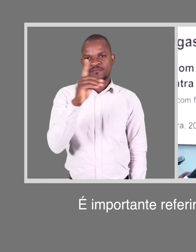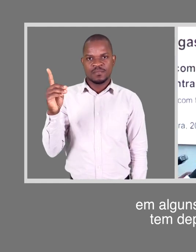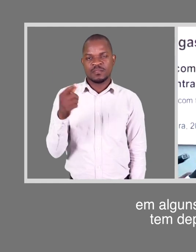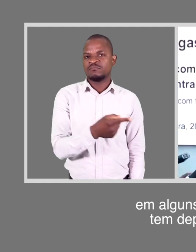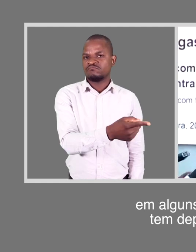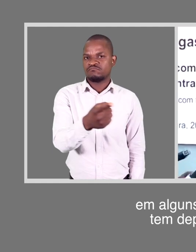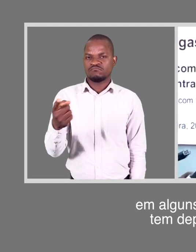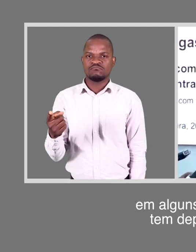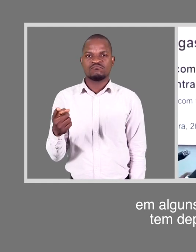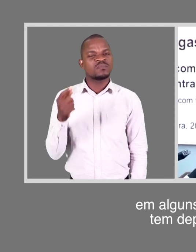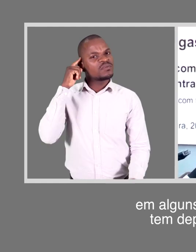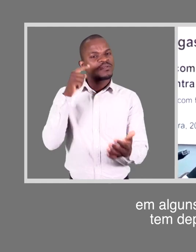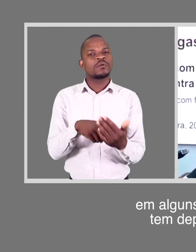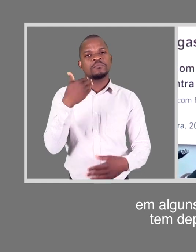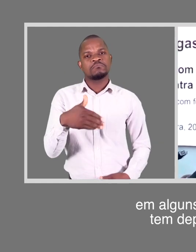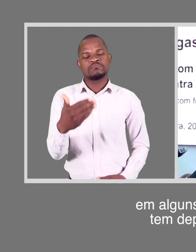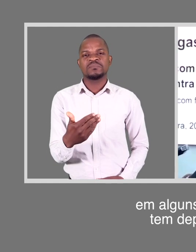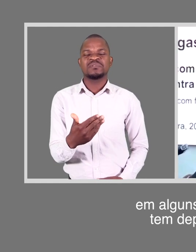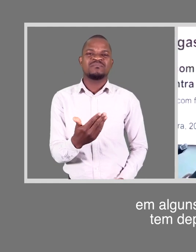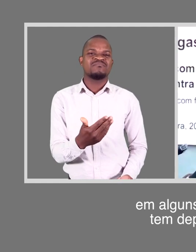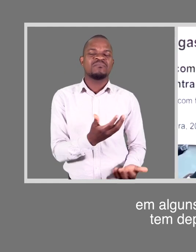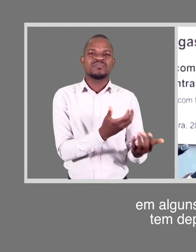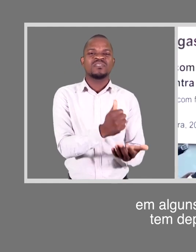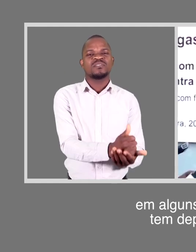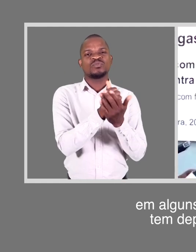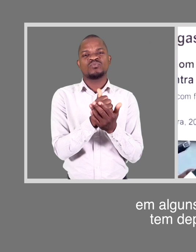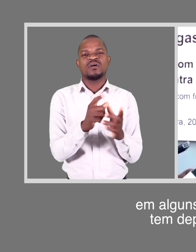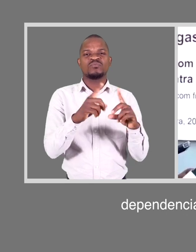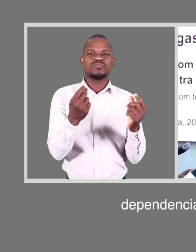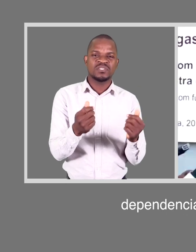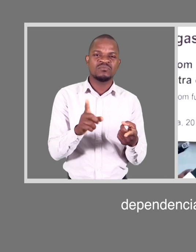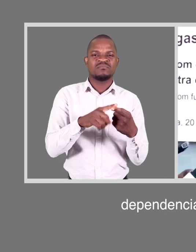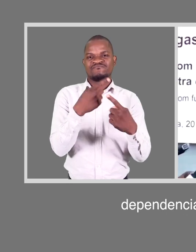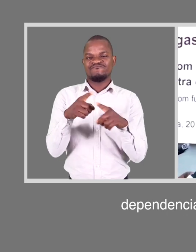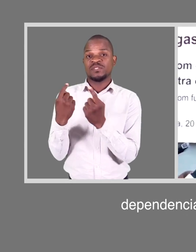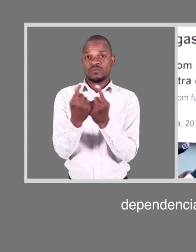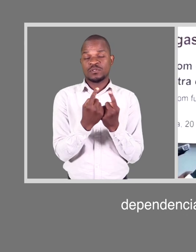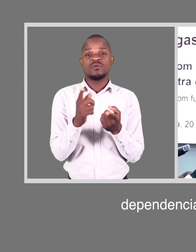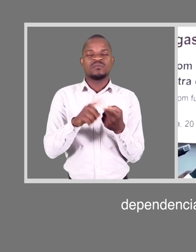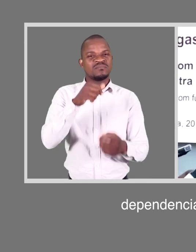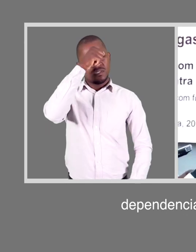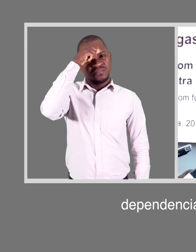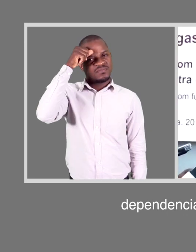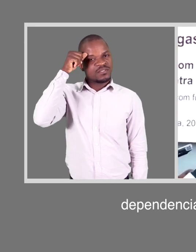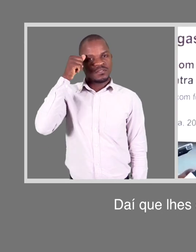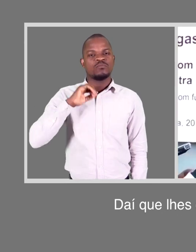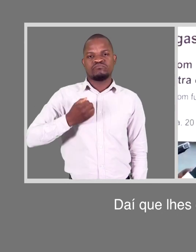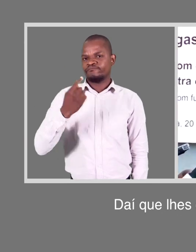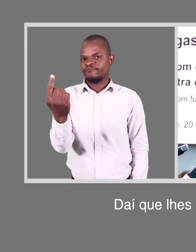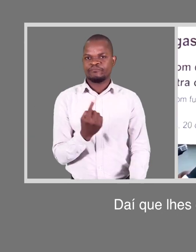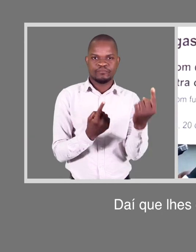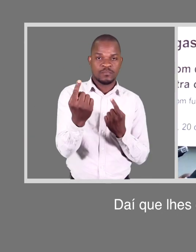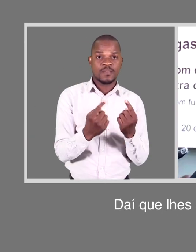deficiência, em alguns casos, são aquelas que têm dependência econômica, dependência social e outras situações,